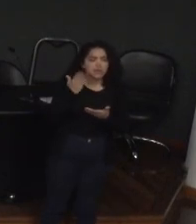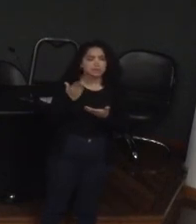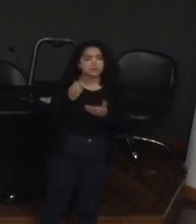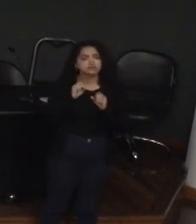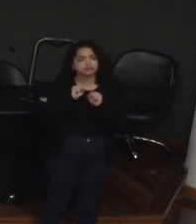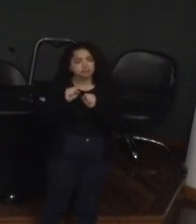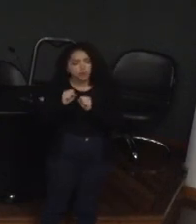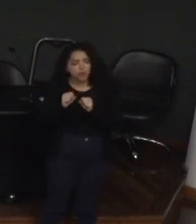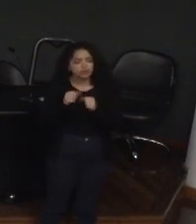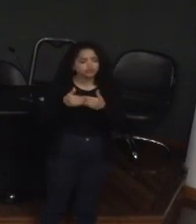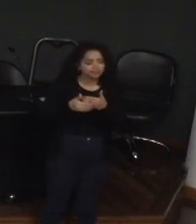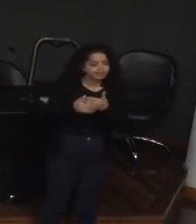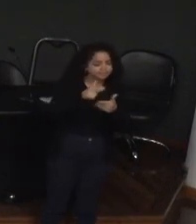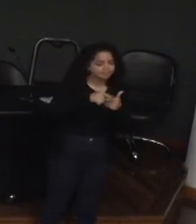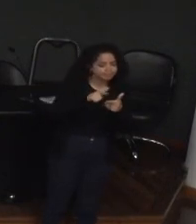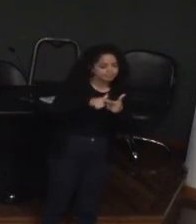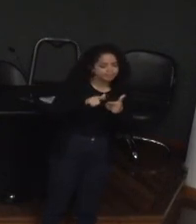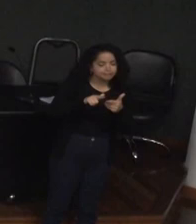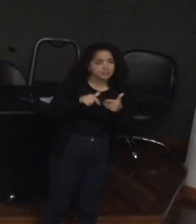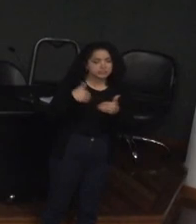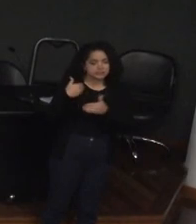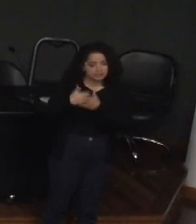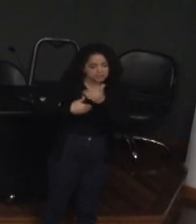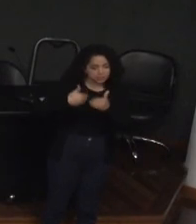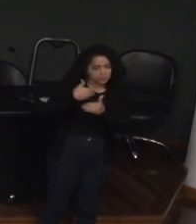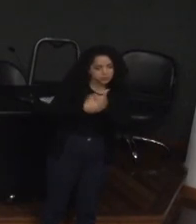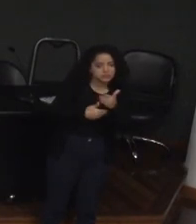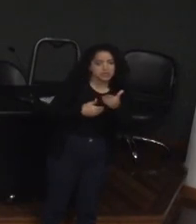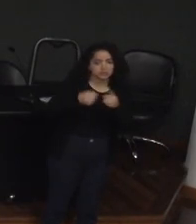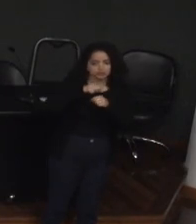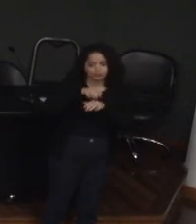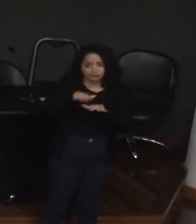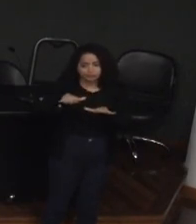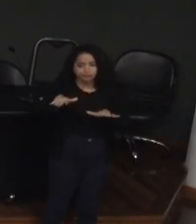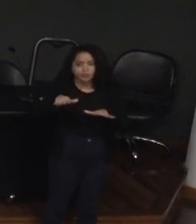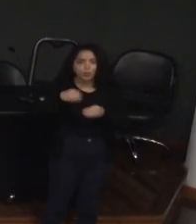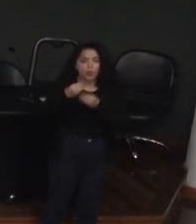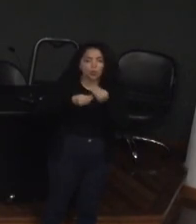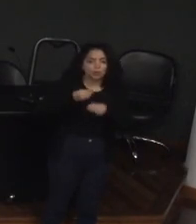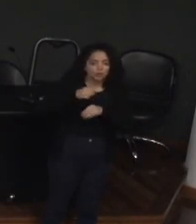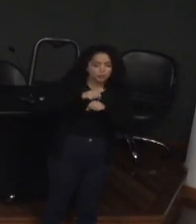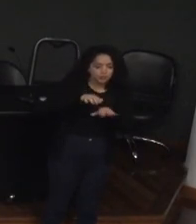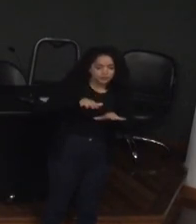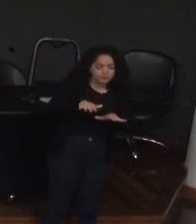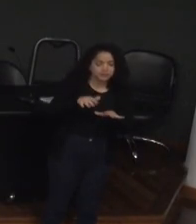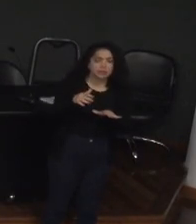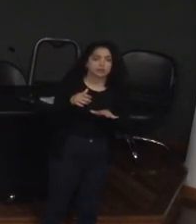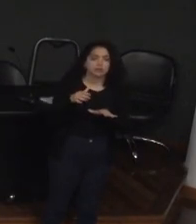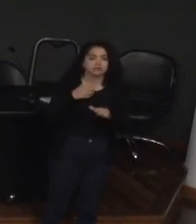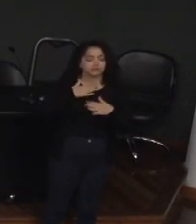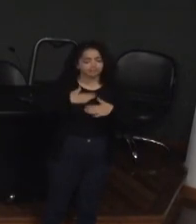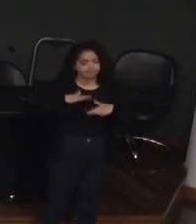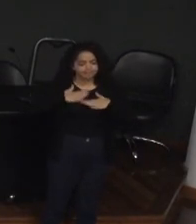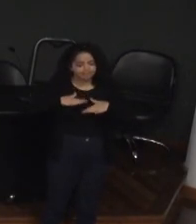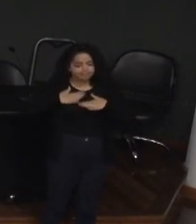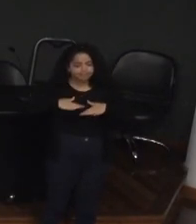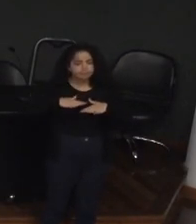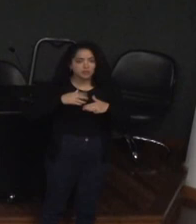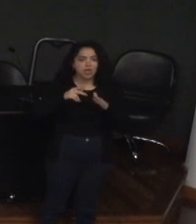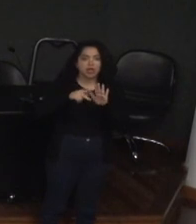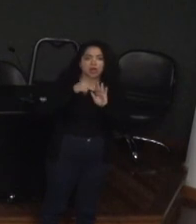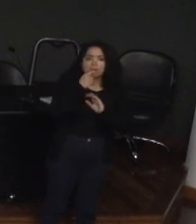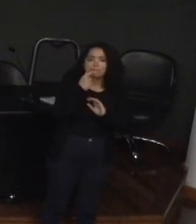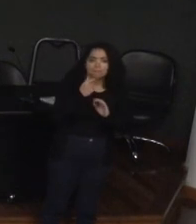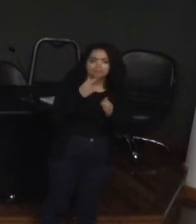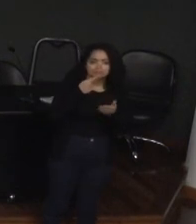pode ou não dar problema, se aquele ativo, se aquele processo pode ou não vazar, como que pode vazar. E fiquem tranquilos, coloquem com as palavras de